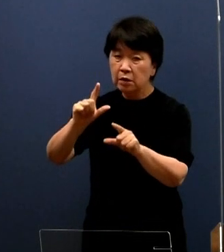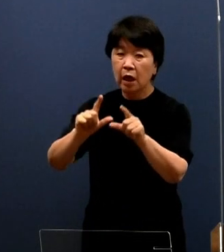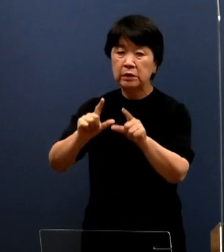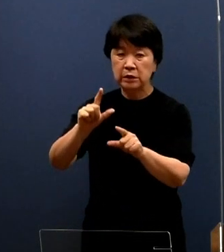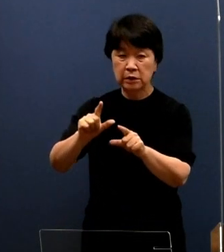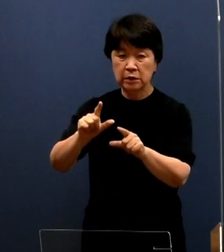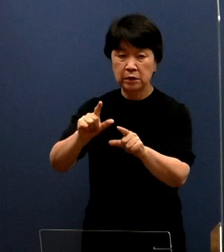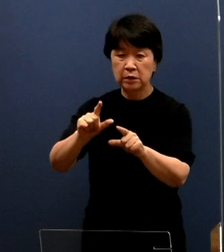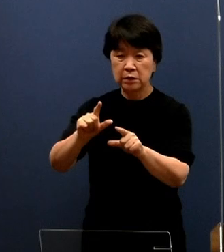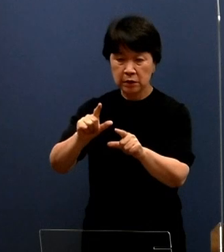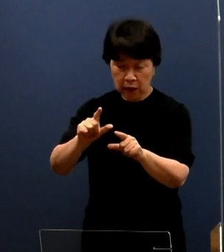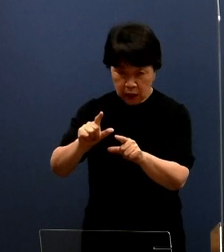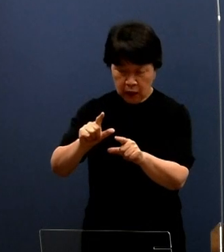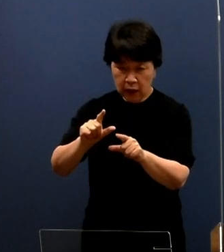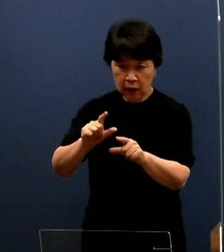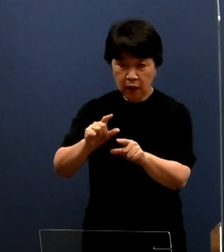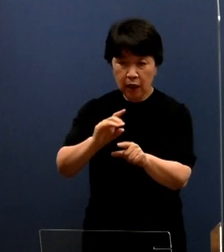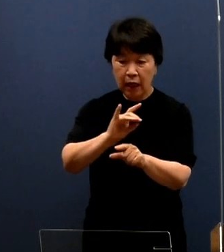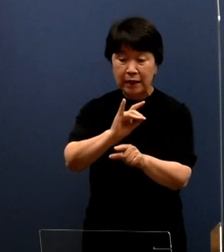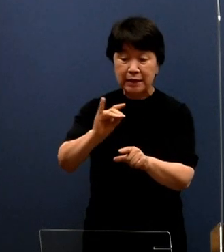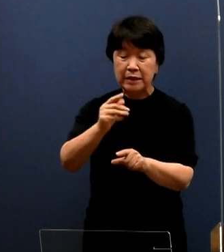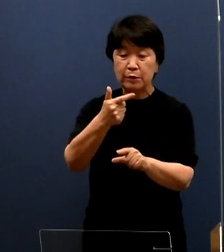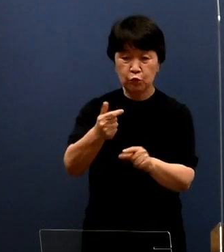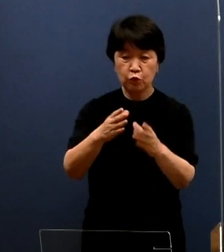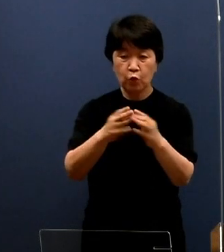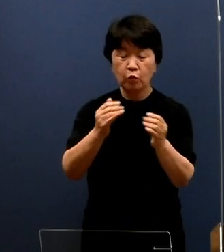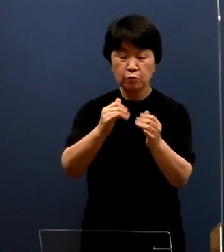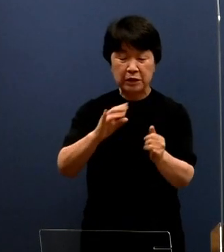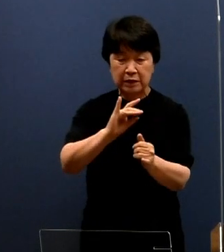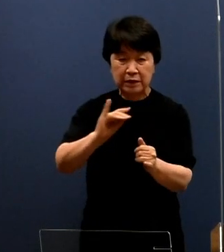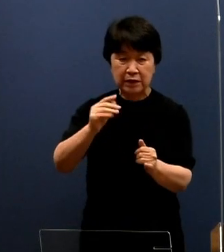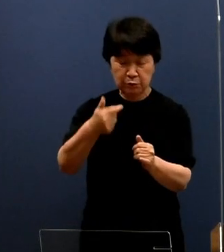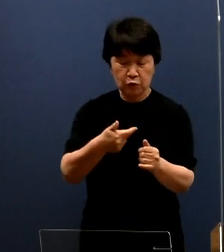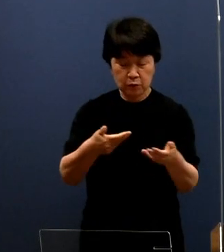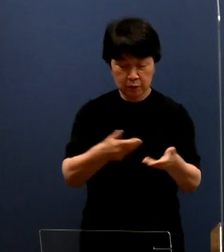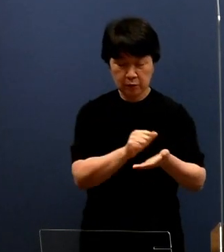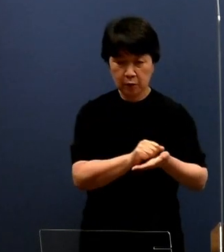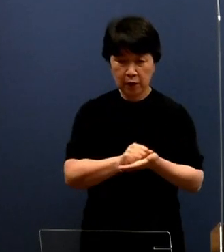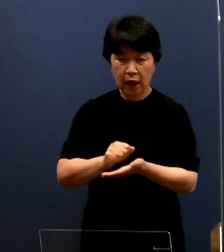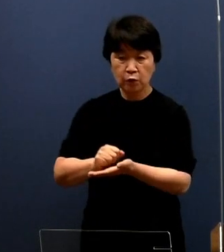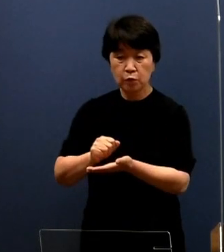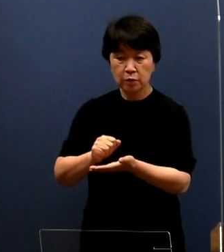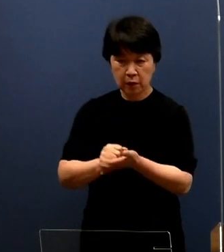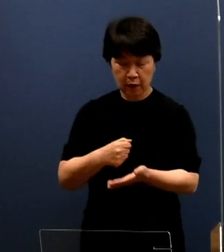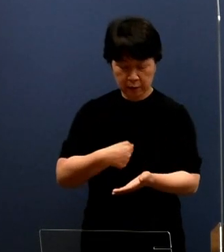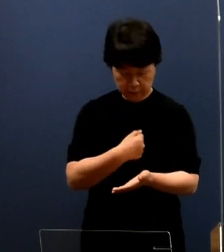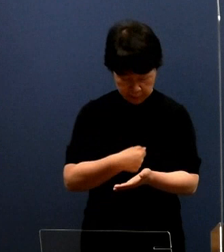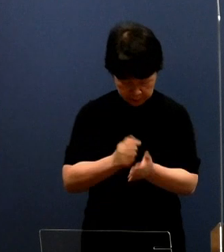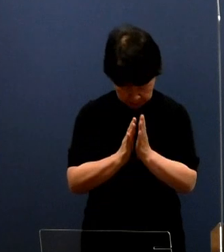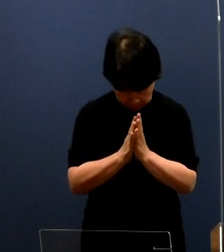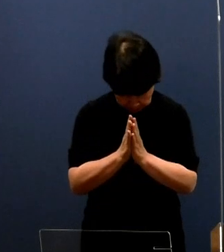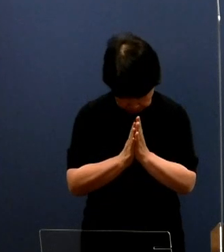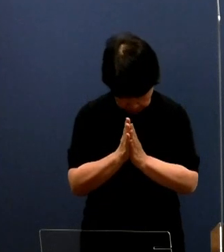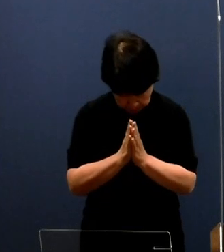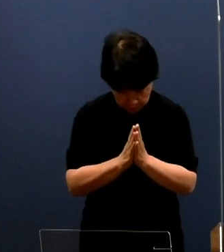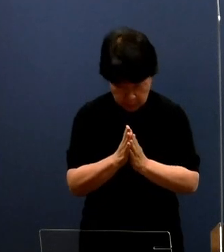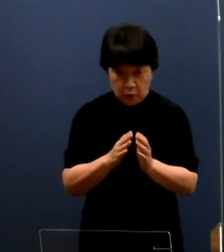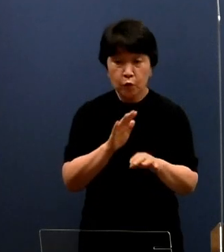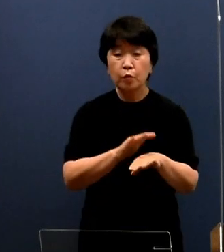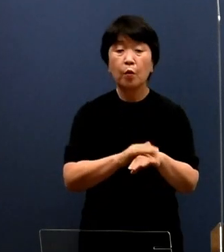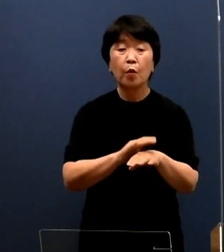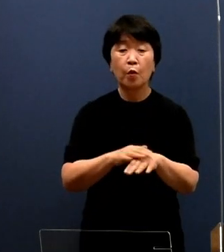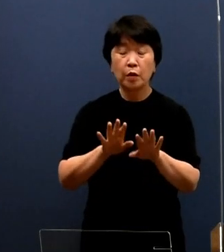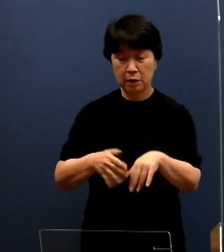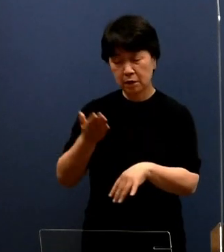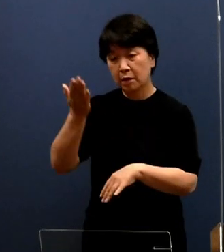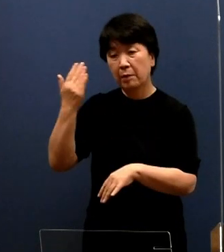として、その喪に服するというか、休んで弔意を示すということが義務付けられていた形だと思いますけど、そういう